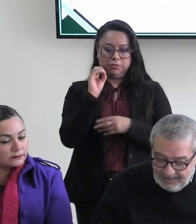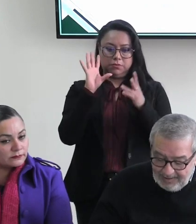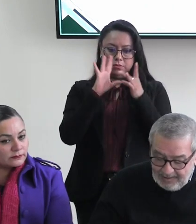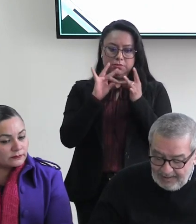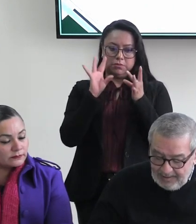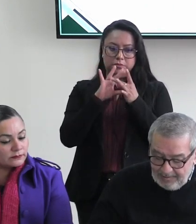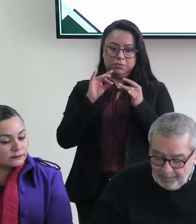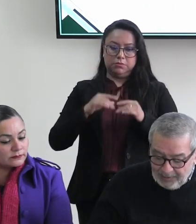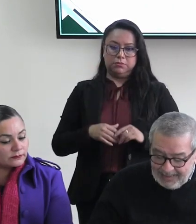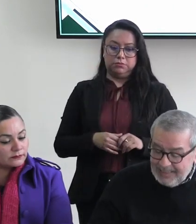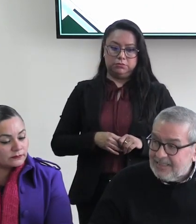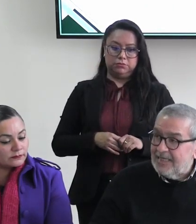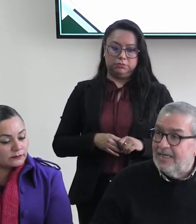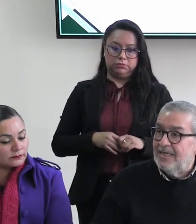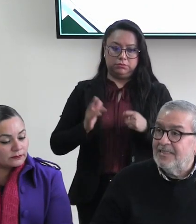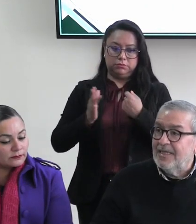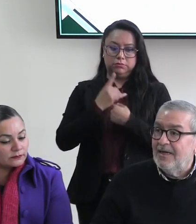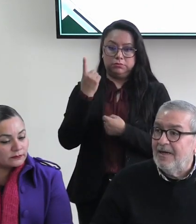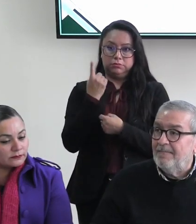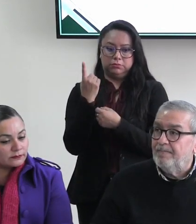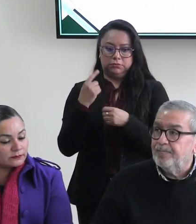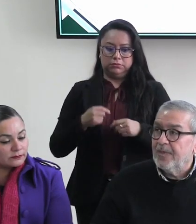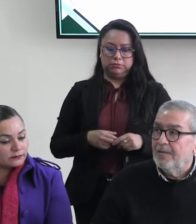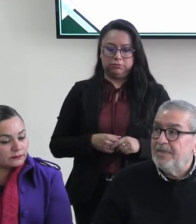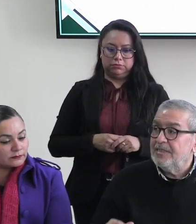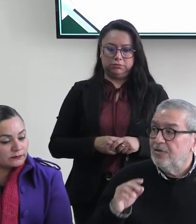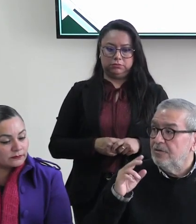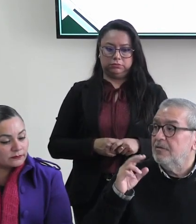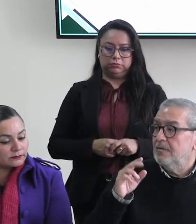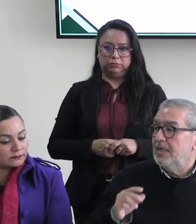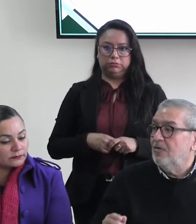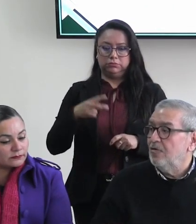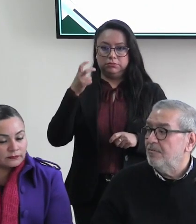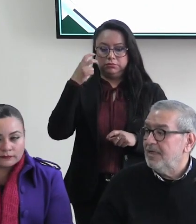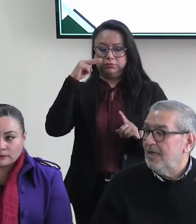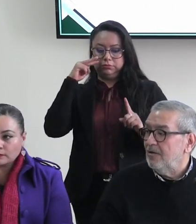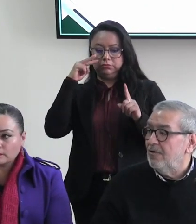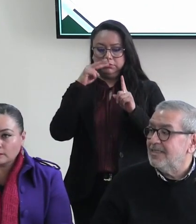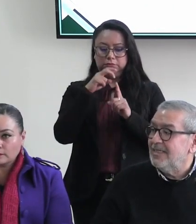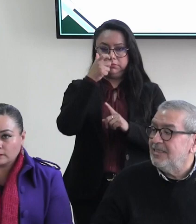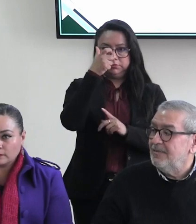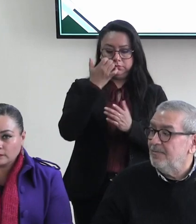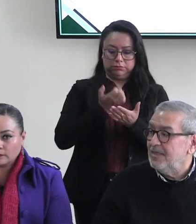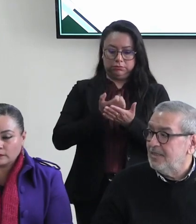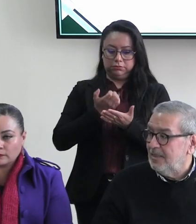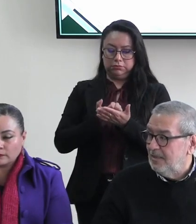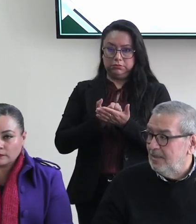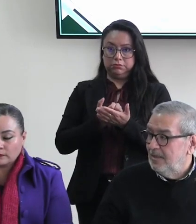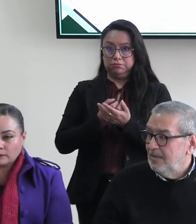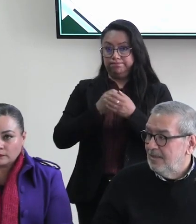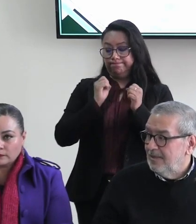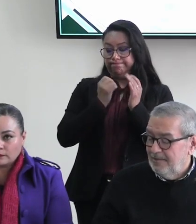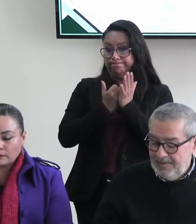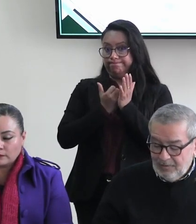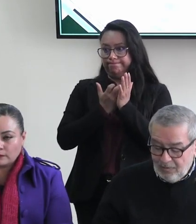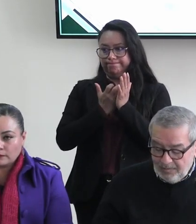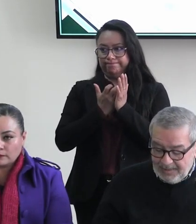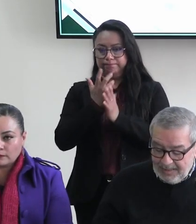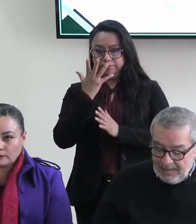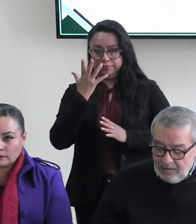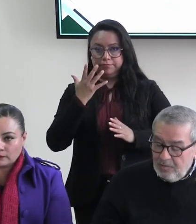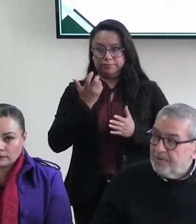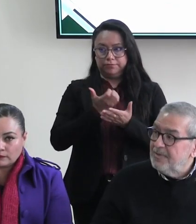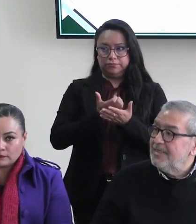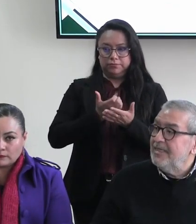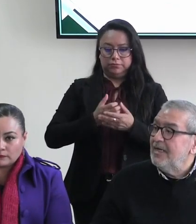señalaba, porque esta visión económica o excesivamente